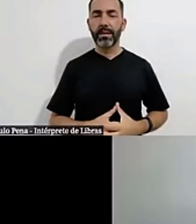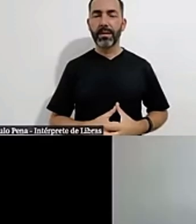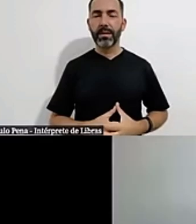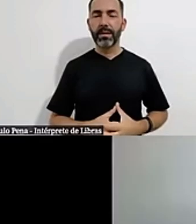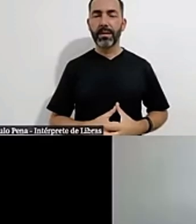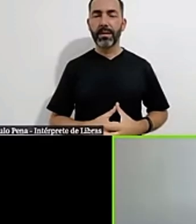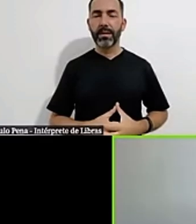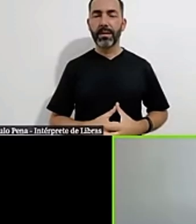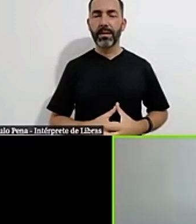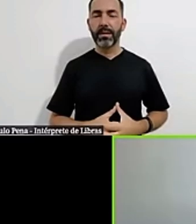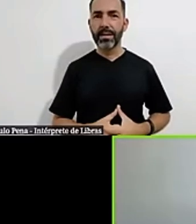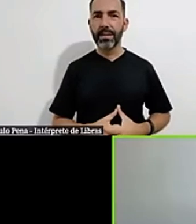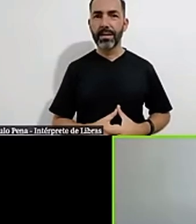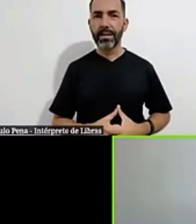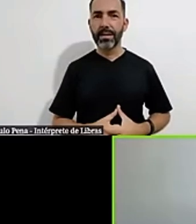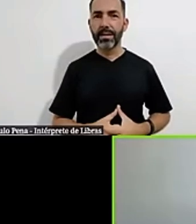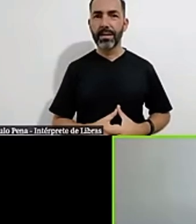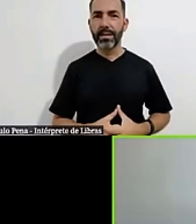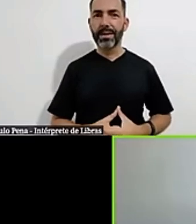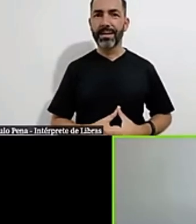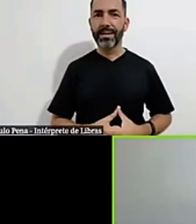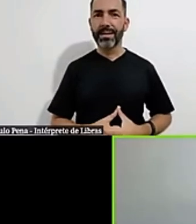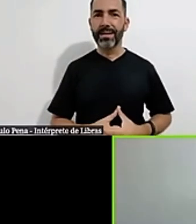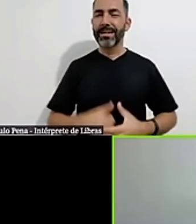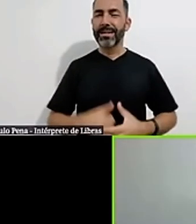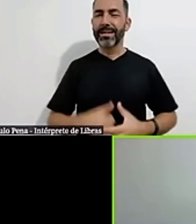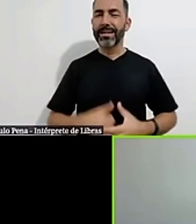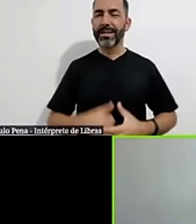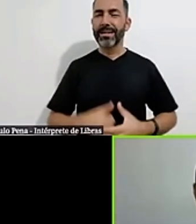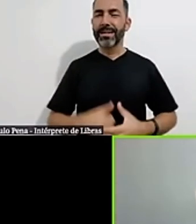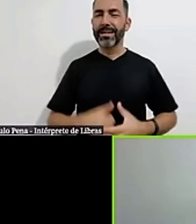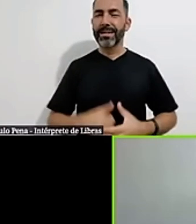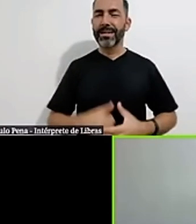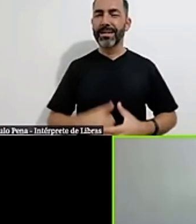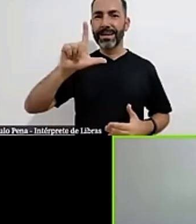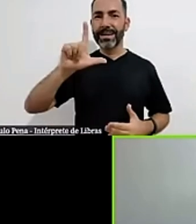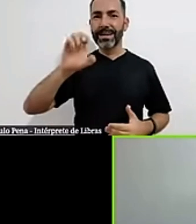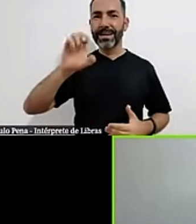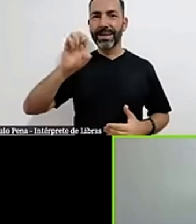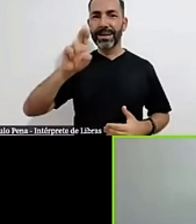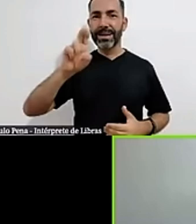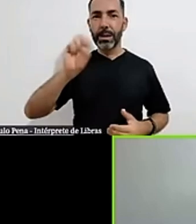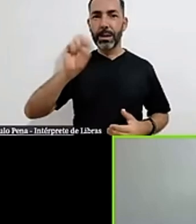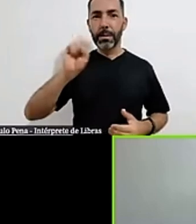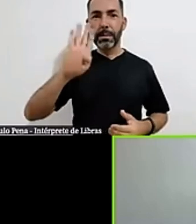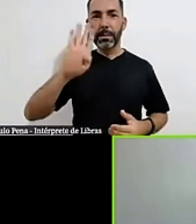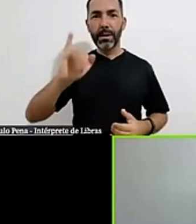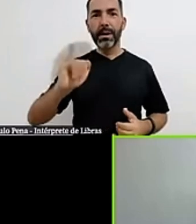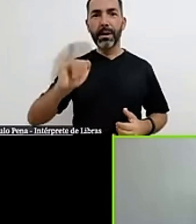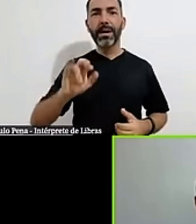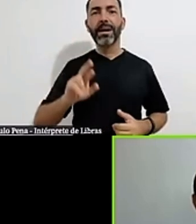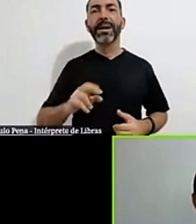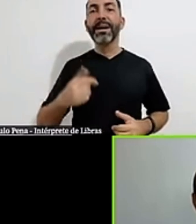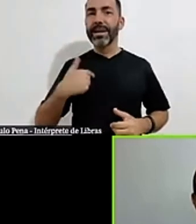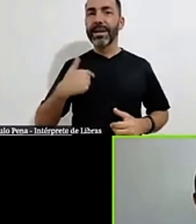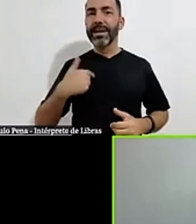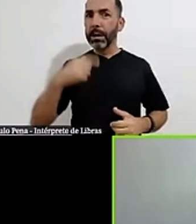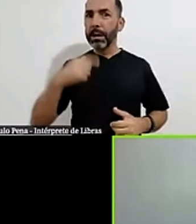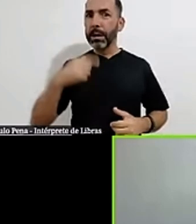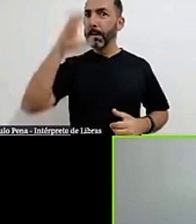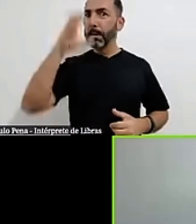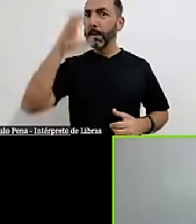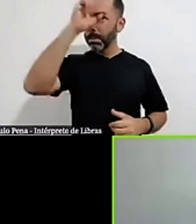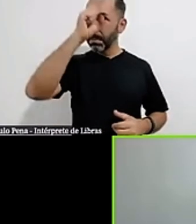É com você, Paulo. Obrigado, doutor Kleuber. Muito bom mesmo. Aprendi coisa boa, nova hoje, hein? Olha,